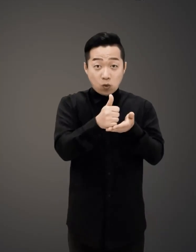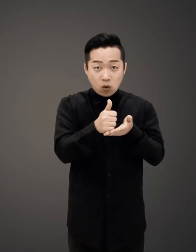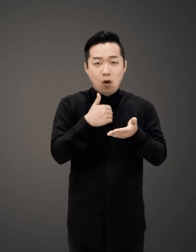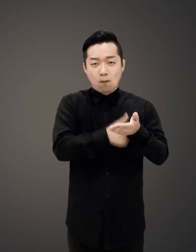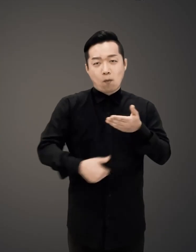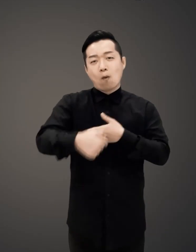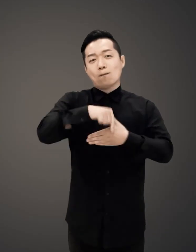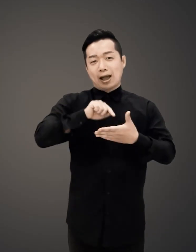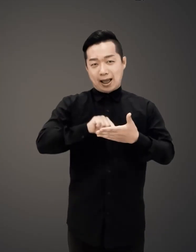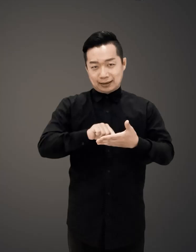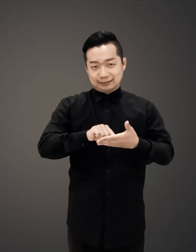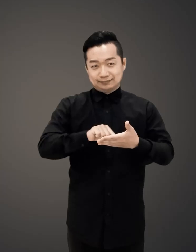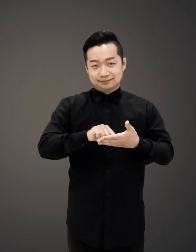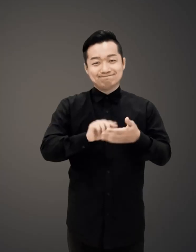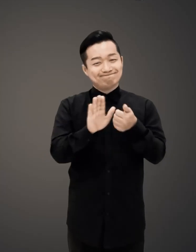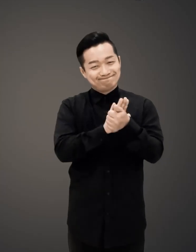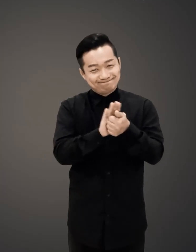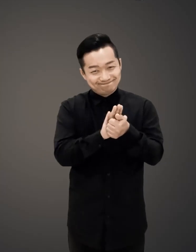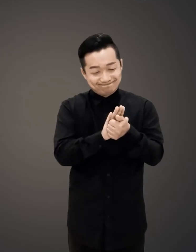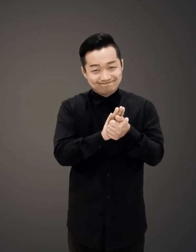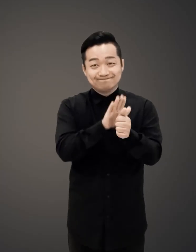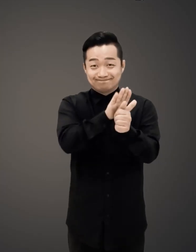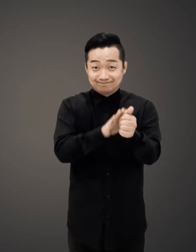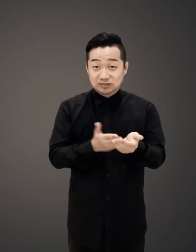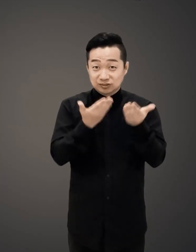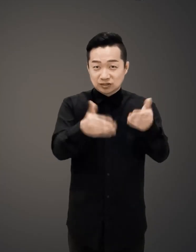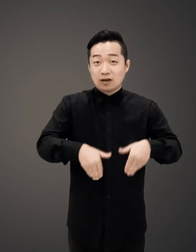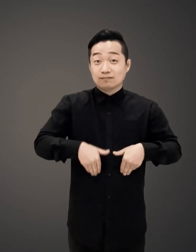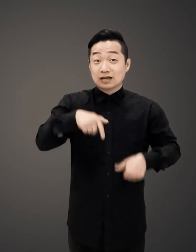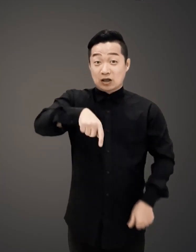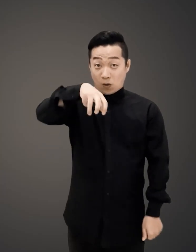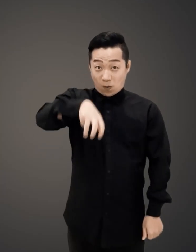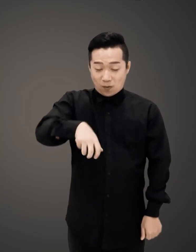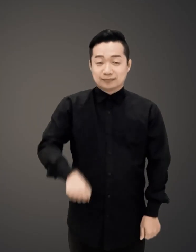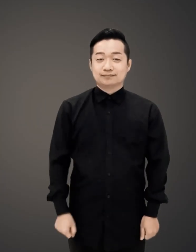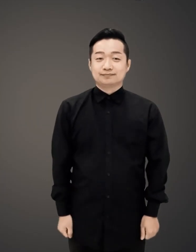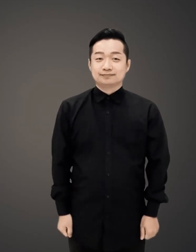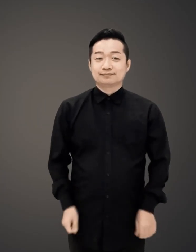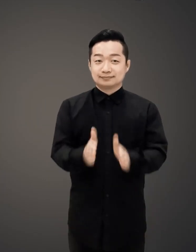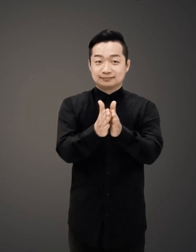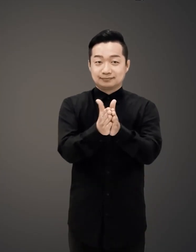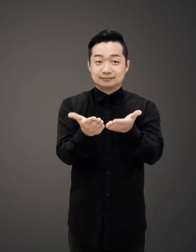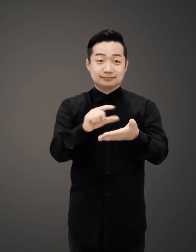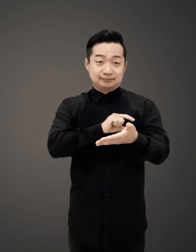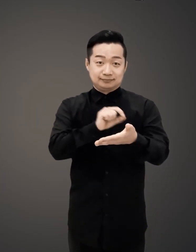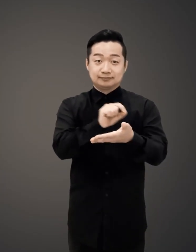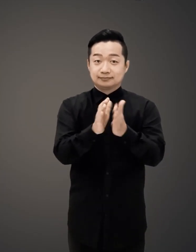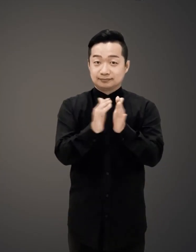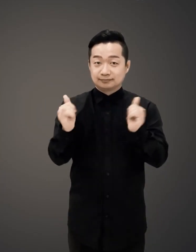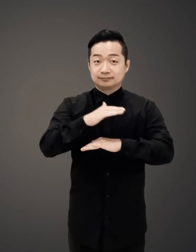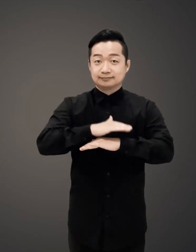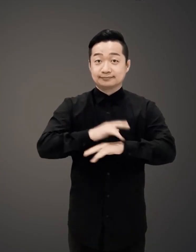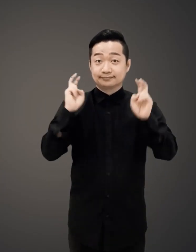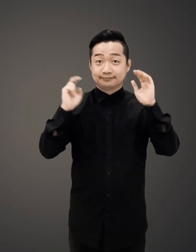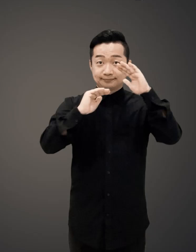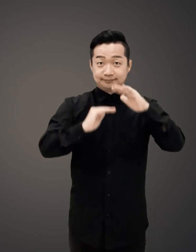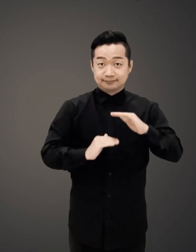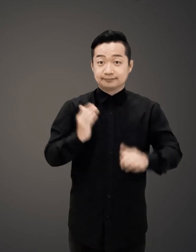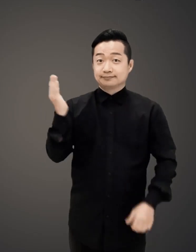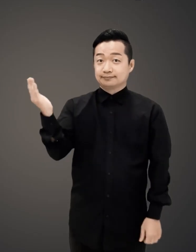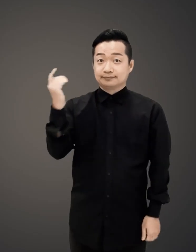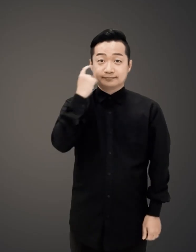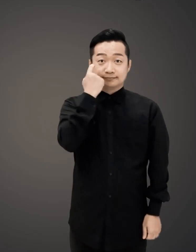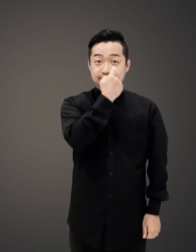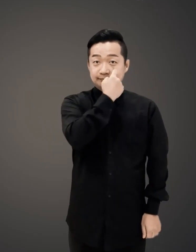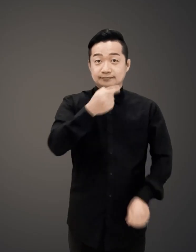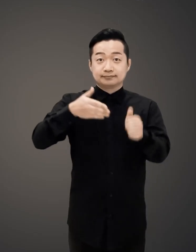손님들의 몸과 마음을 다정하게 어루만져주는 포근한 공간. 도서명 곤충 호텔. 저자